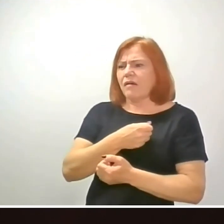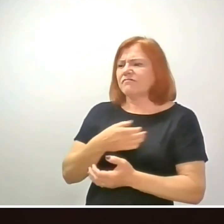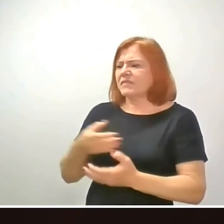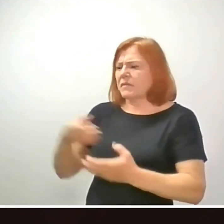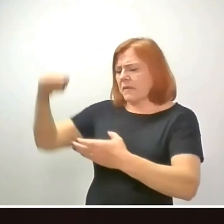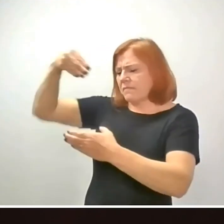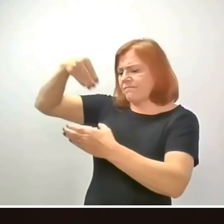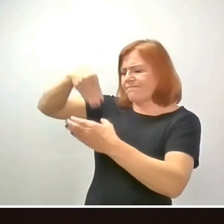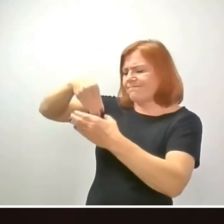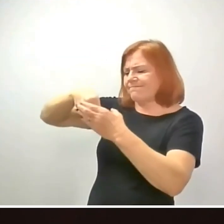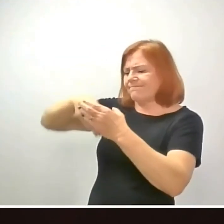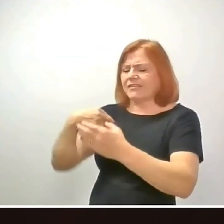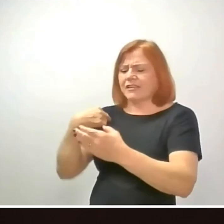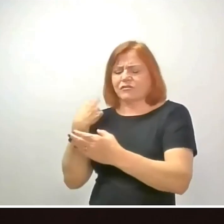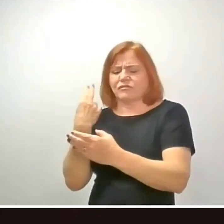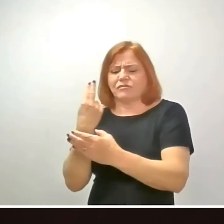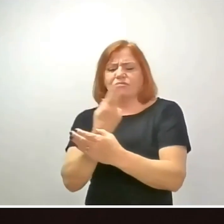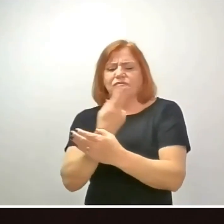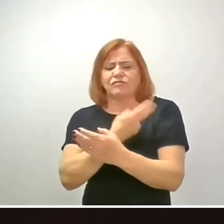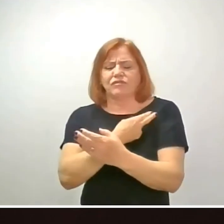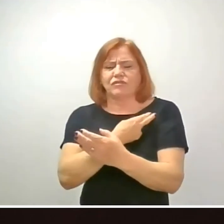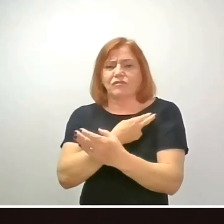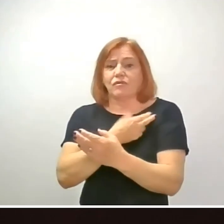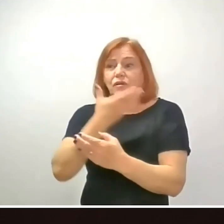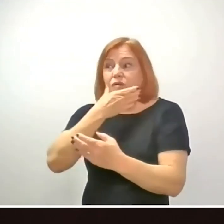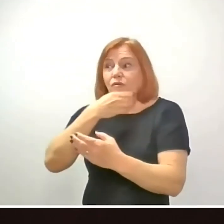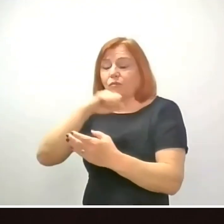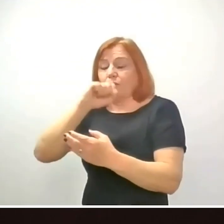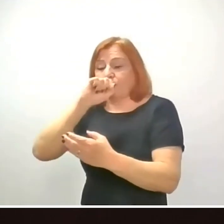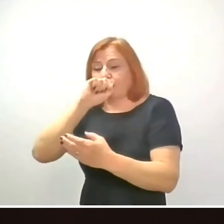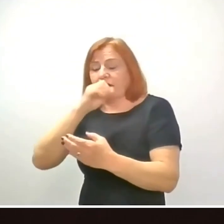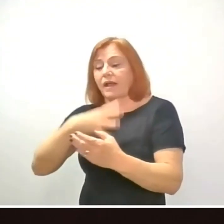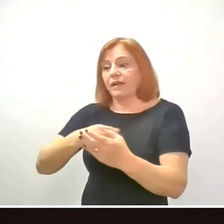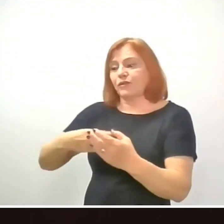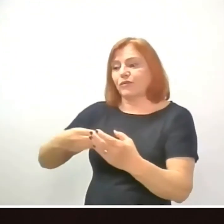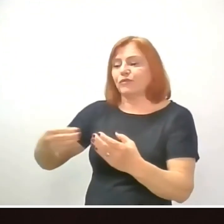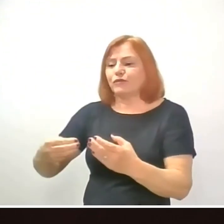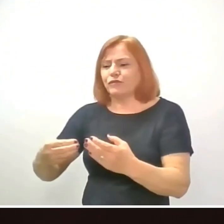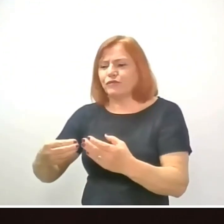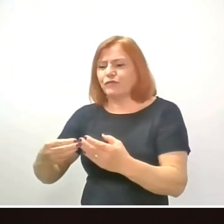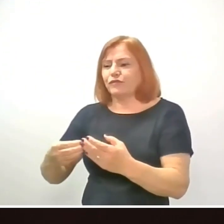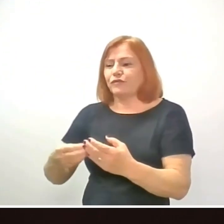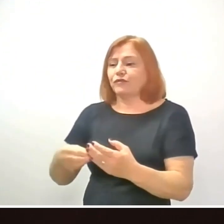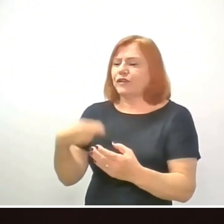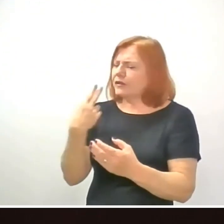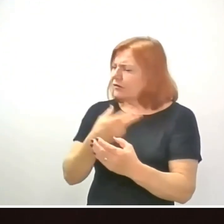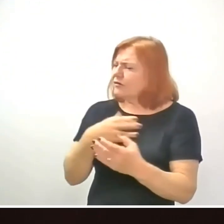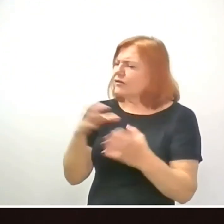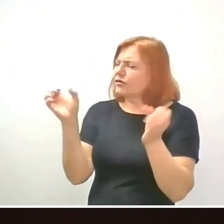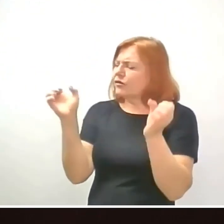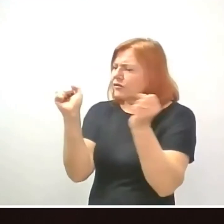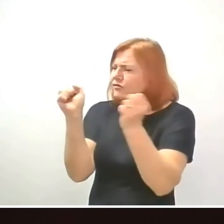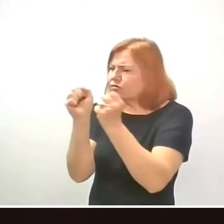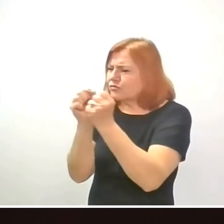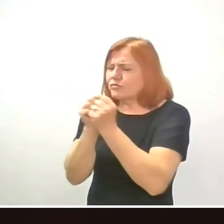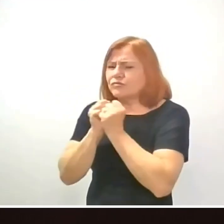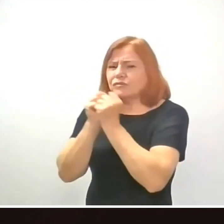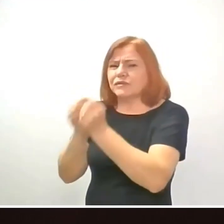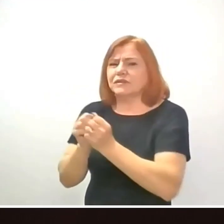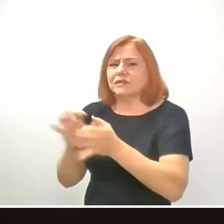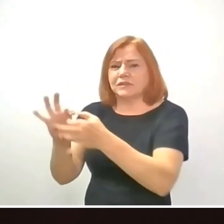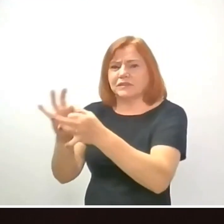enviaste. Ó Pai, você me enviou é para fazer esse trabalho. O trabalho que eu estou fazendo é através